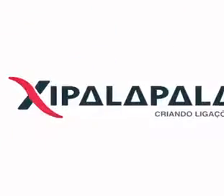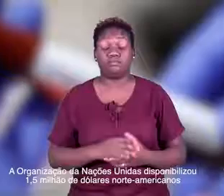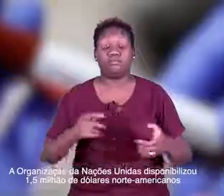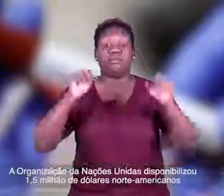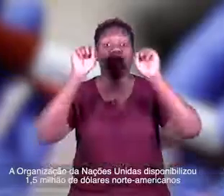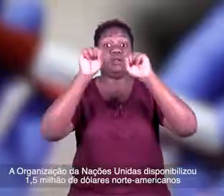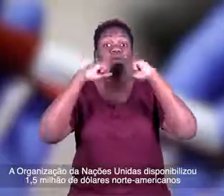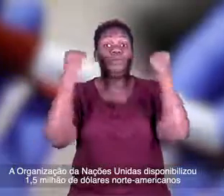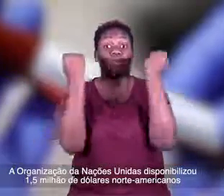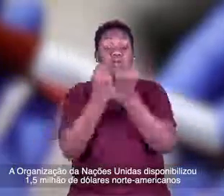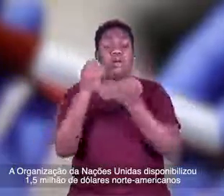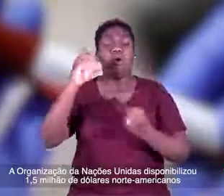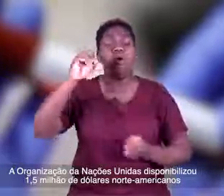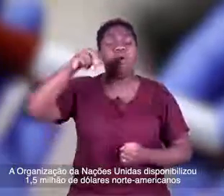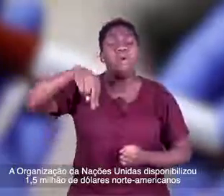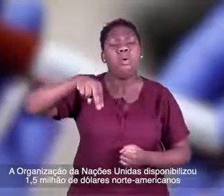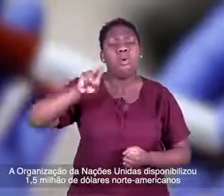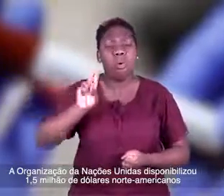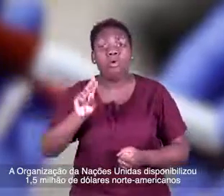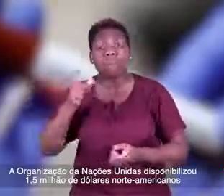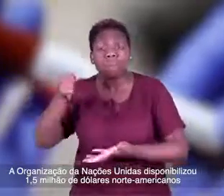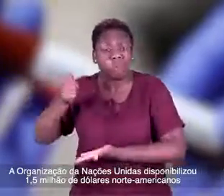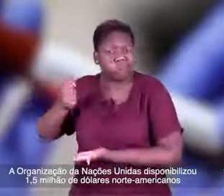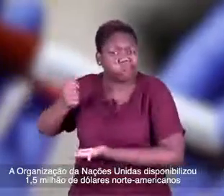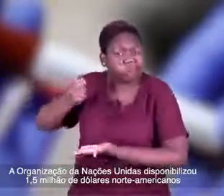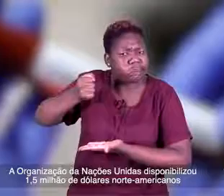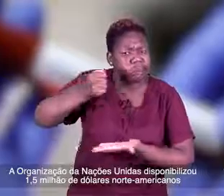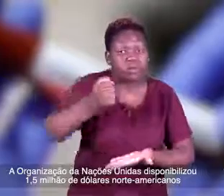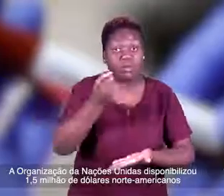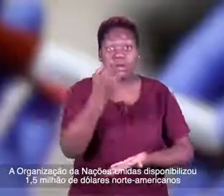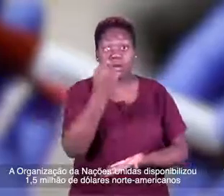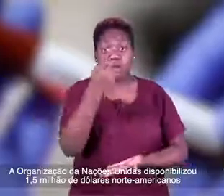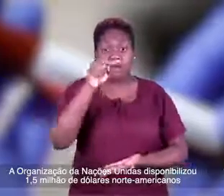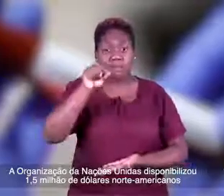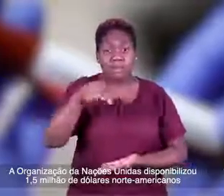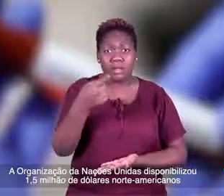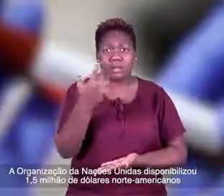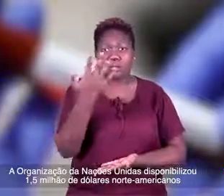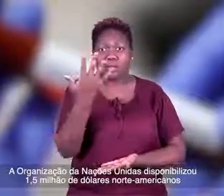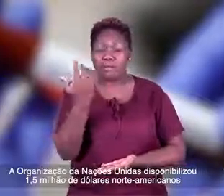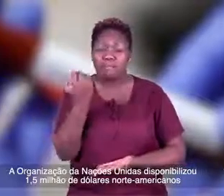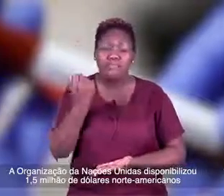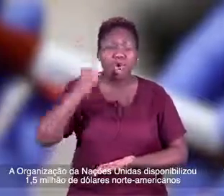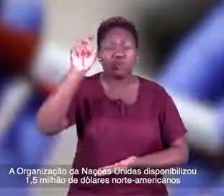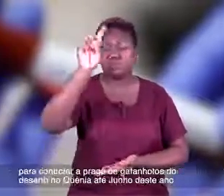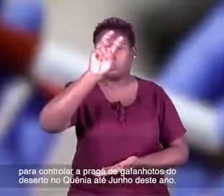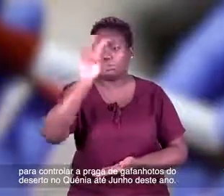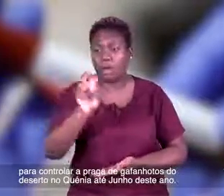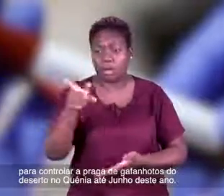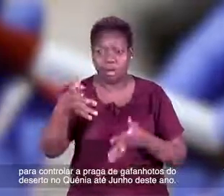a Organização das Nações Unidas disponibilizou um 1,5 milhão de dólares norte-americanos para